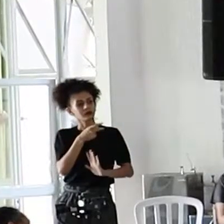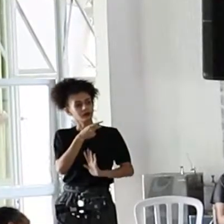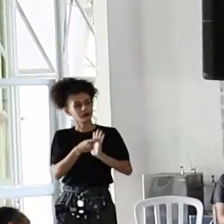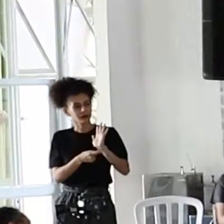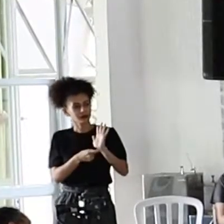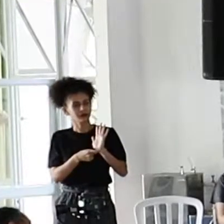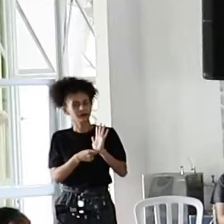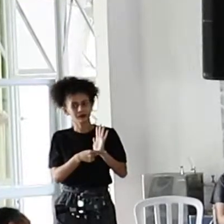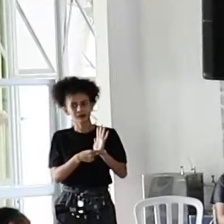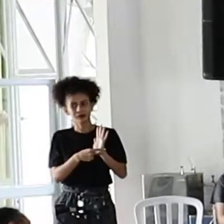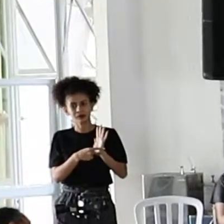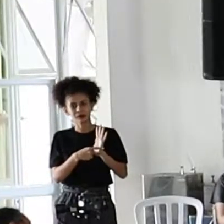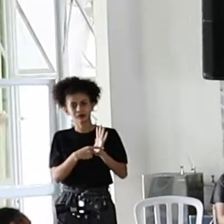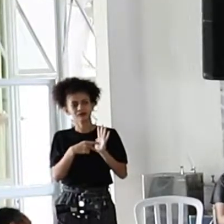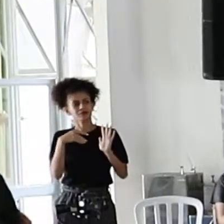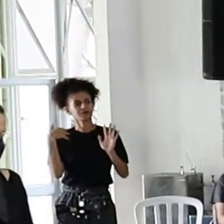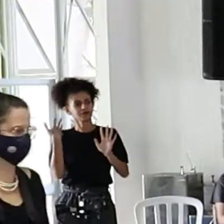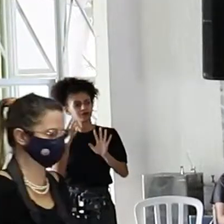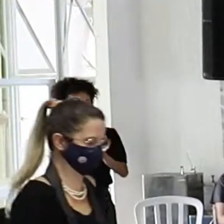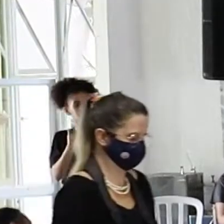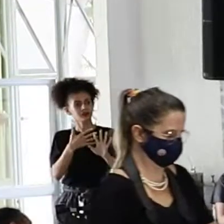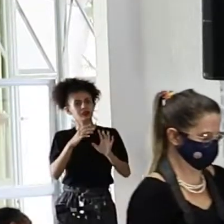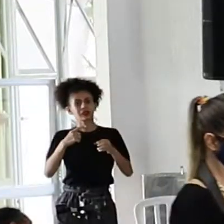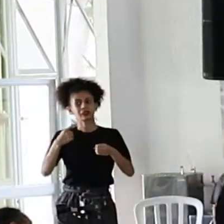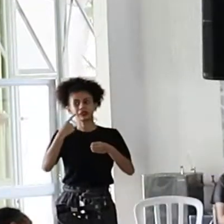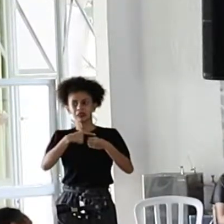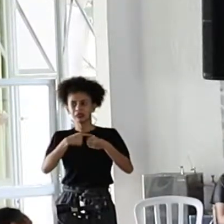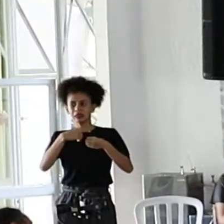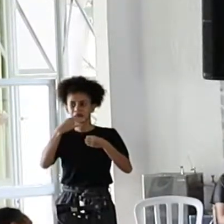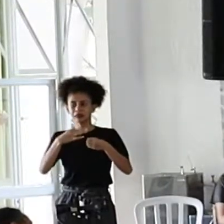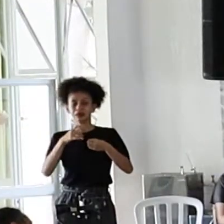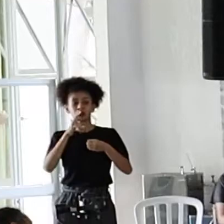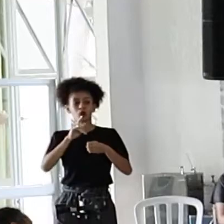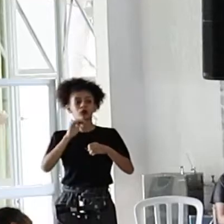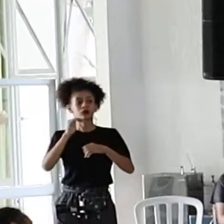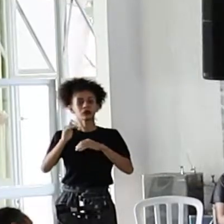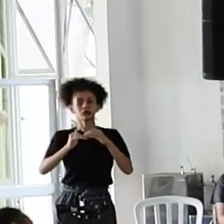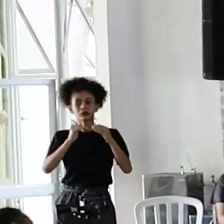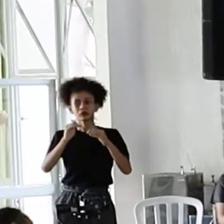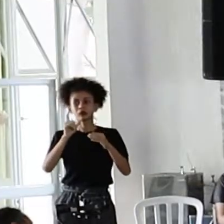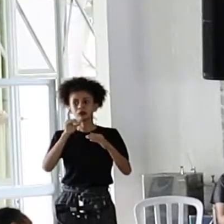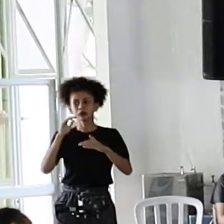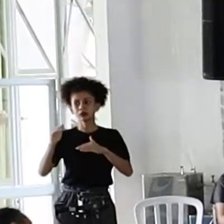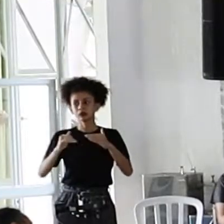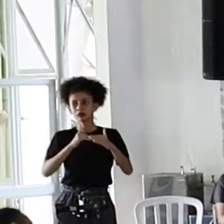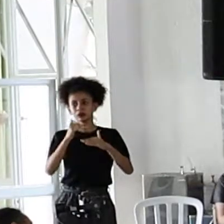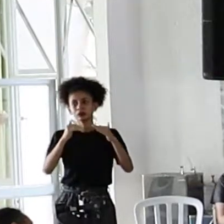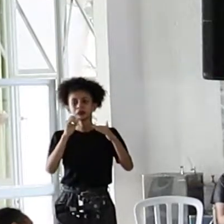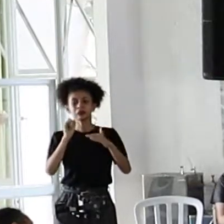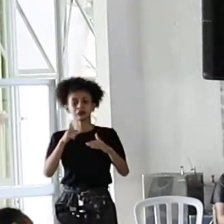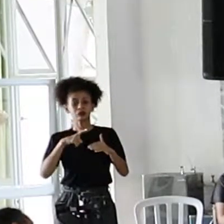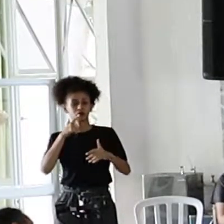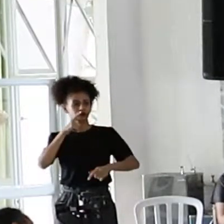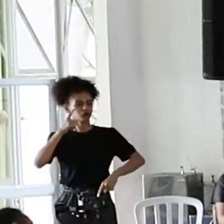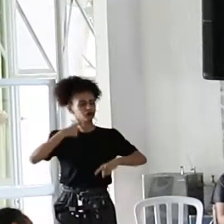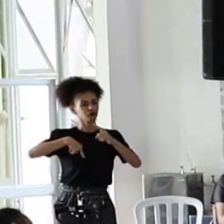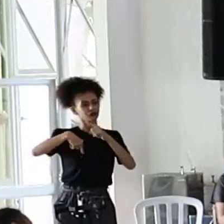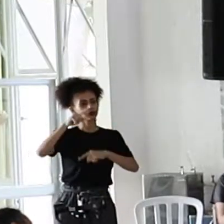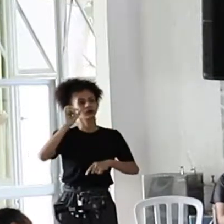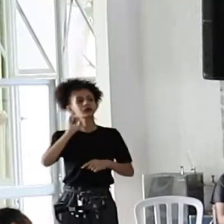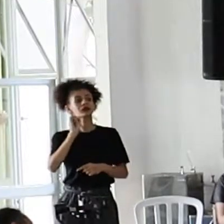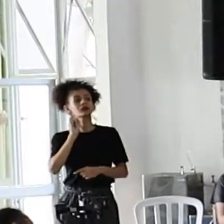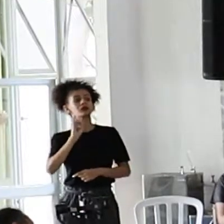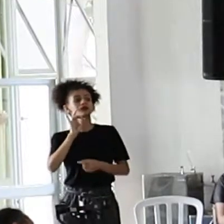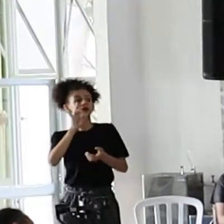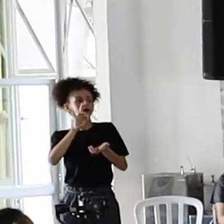acredita nesse Legado de uma cidade ela realmente era só se desenvolve ela só cresce ela só tem resultados quando